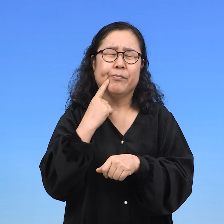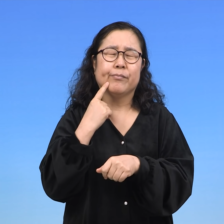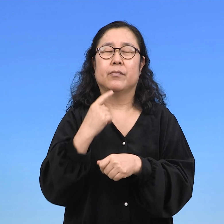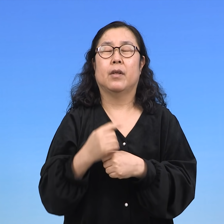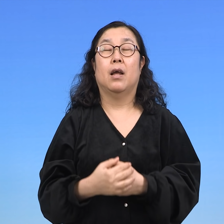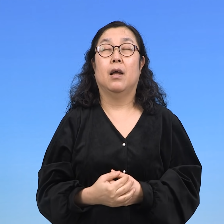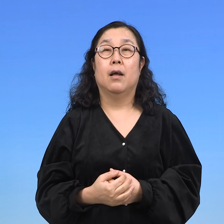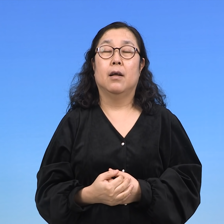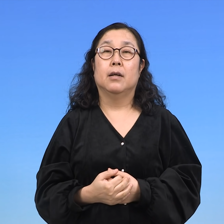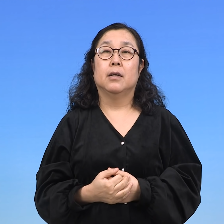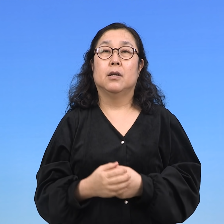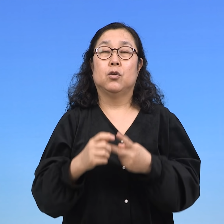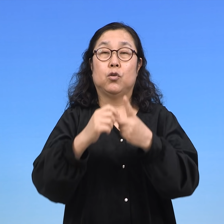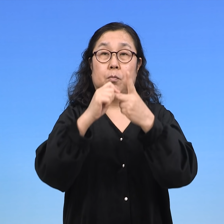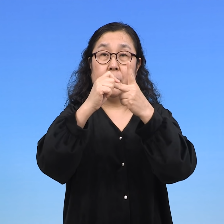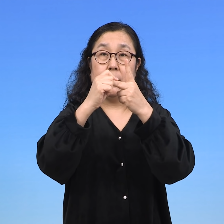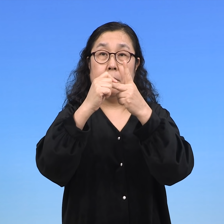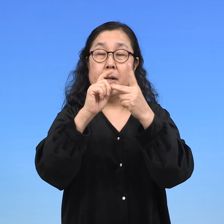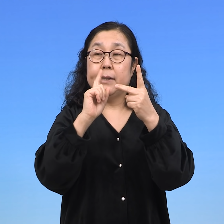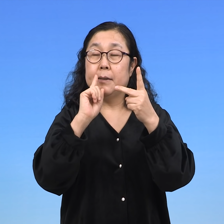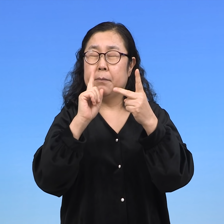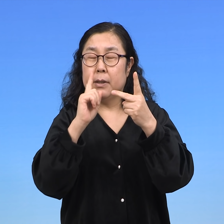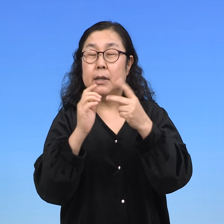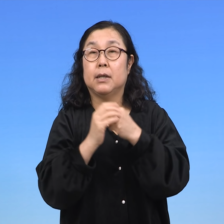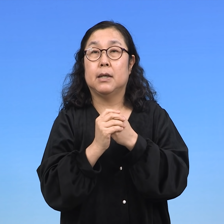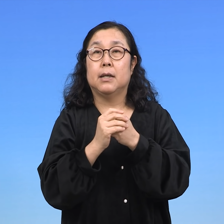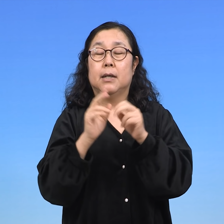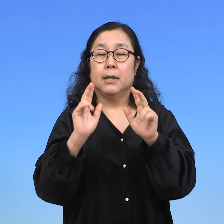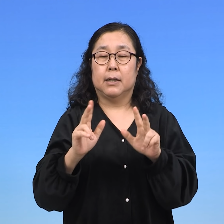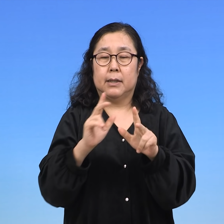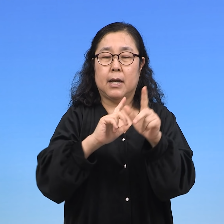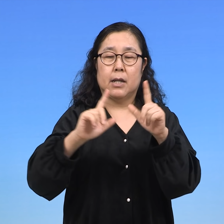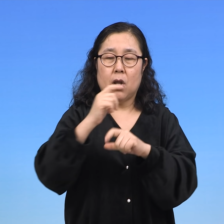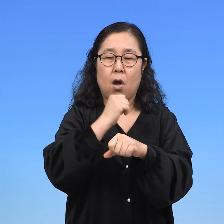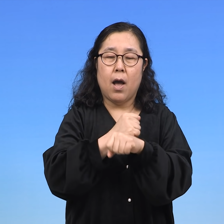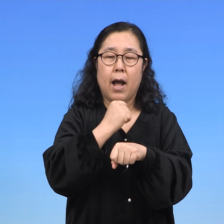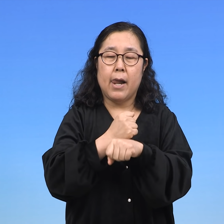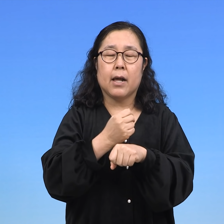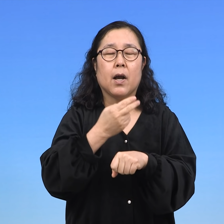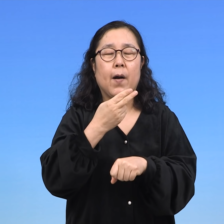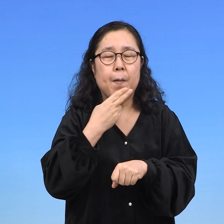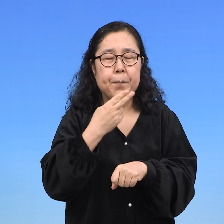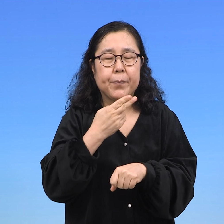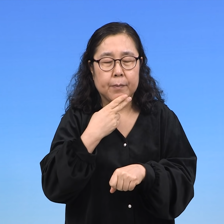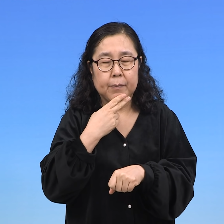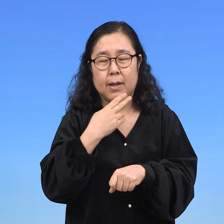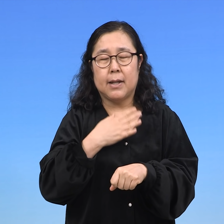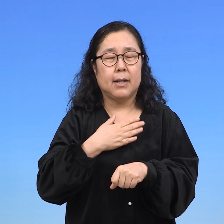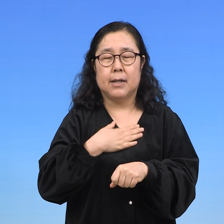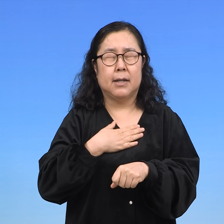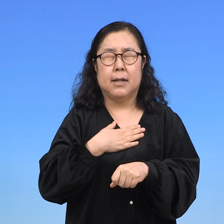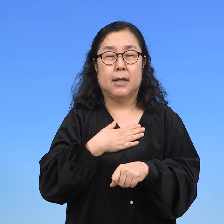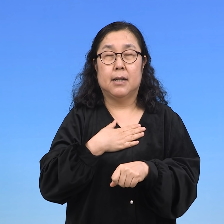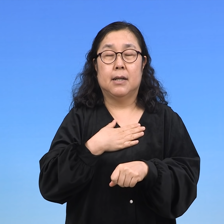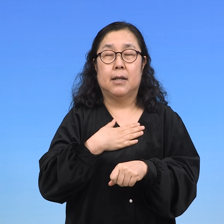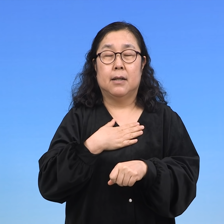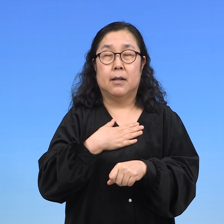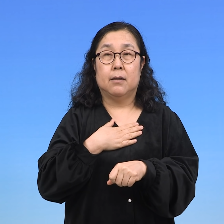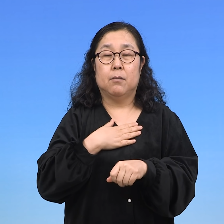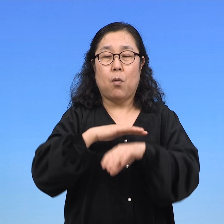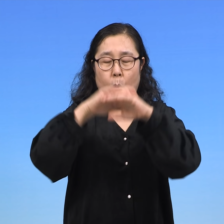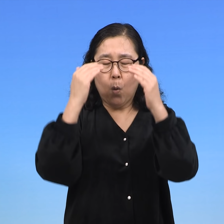않으세요? 그 다음 두 번째 마디가 이제 더 할 것 없지, 여한이 없다는 거예요. 이제 눈